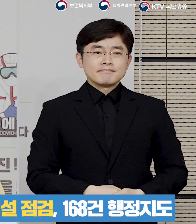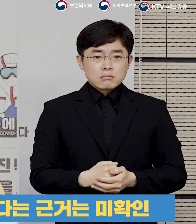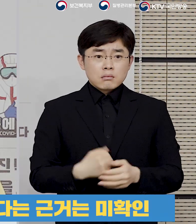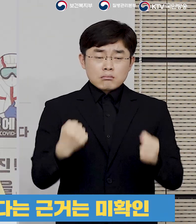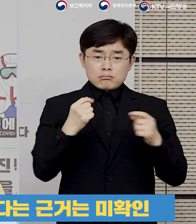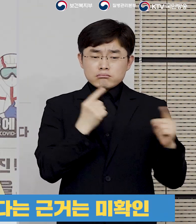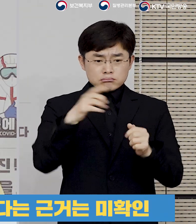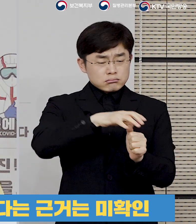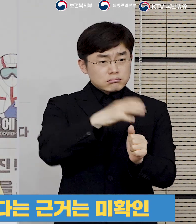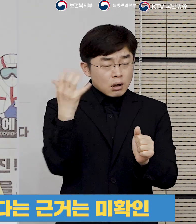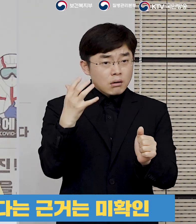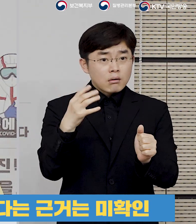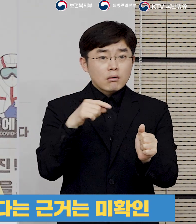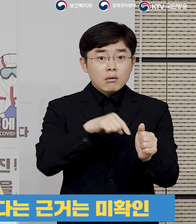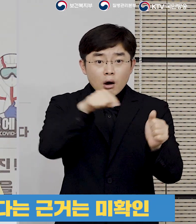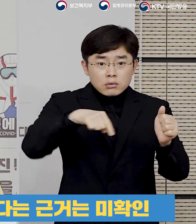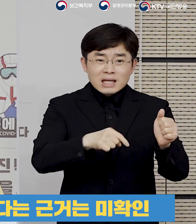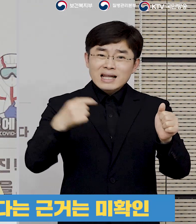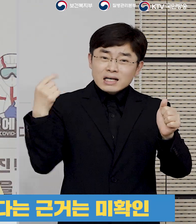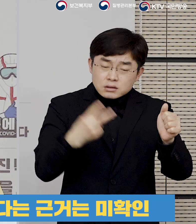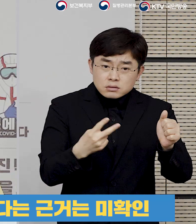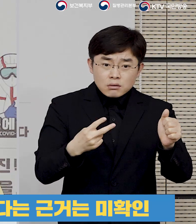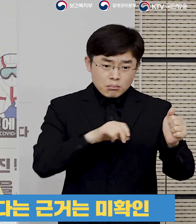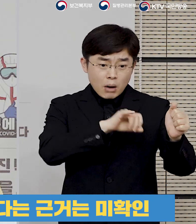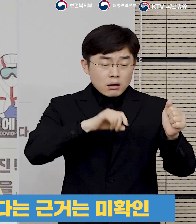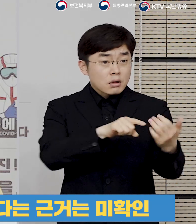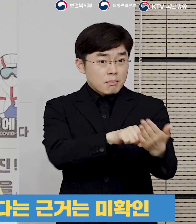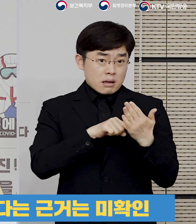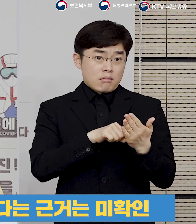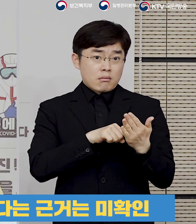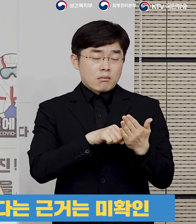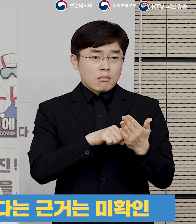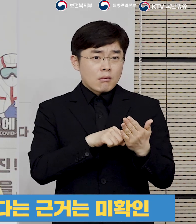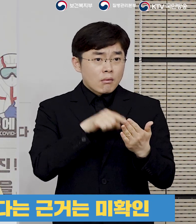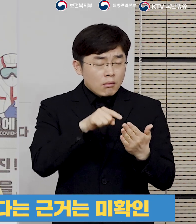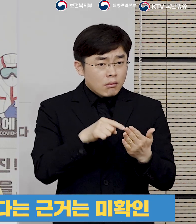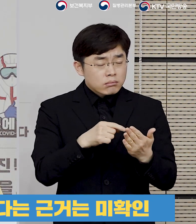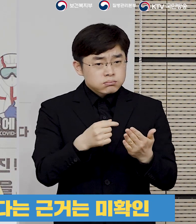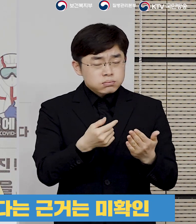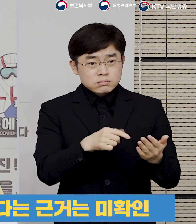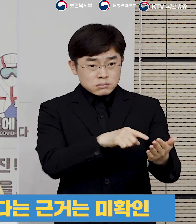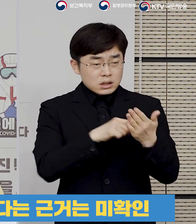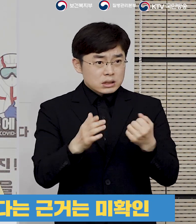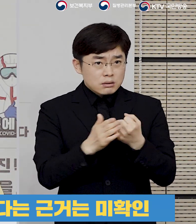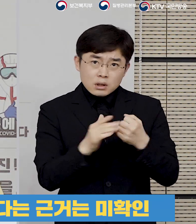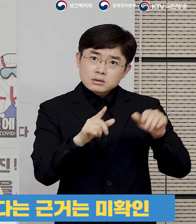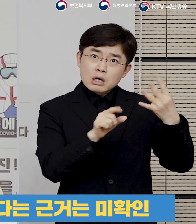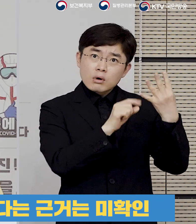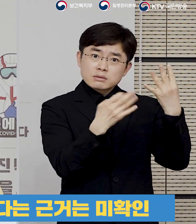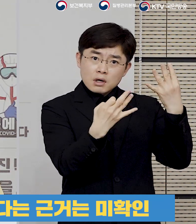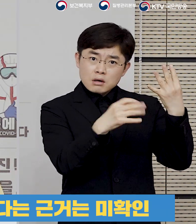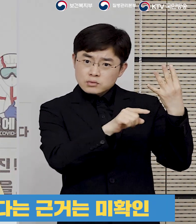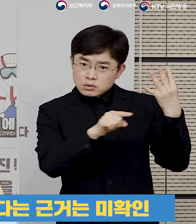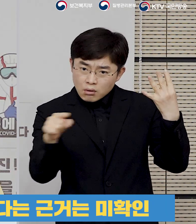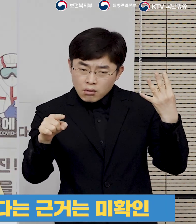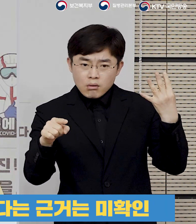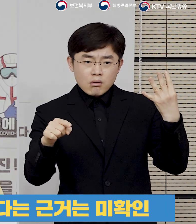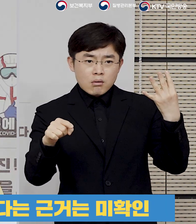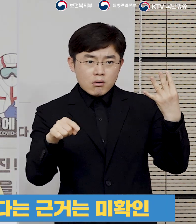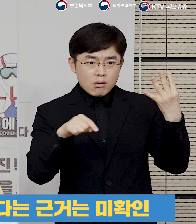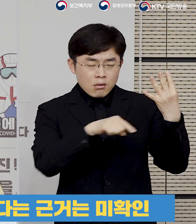시행하였습니다. 완치되어 격리가 해제된 확진자 중 다시 양성으로 판정된 사례가 지속적으로 발견되어